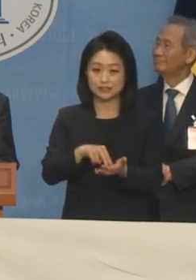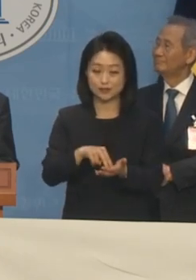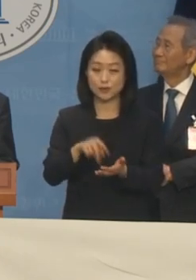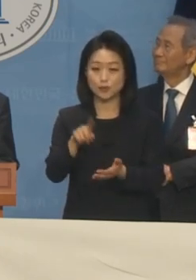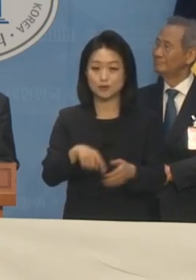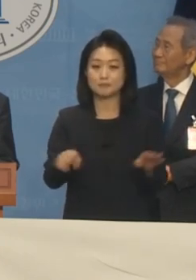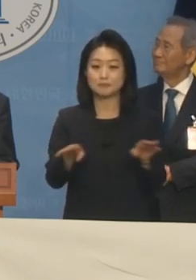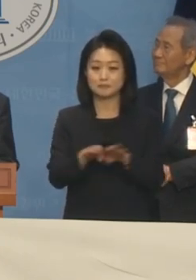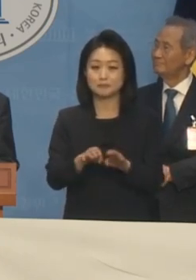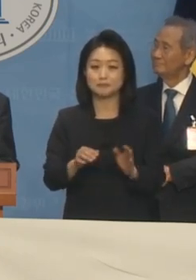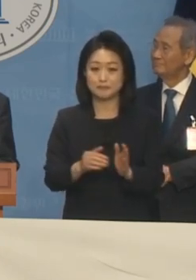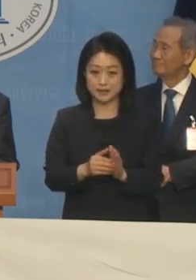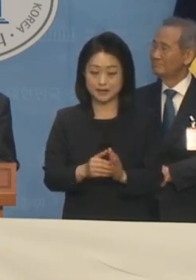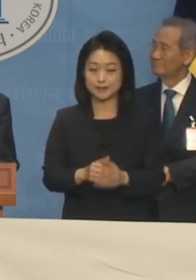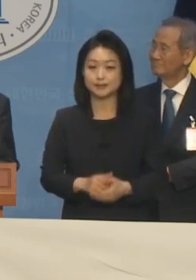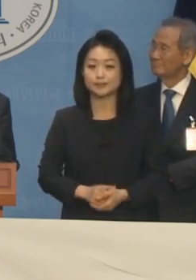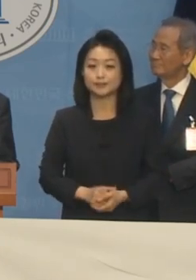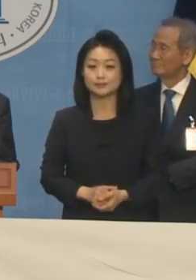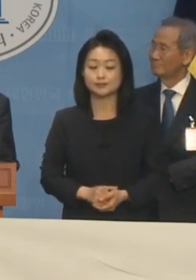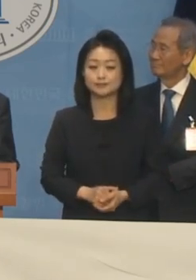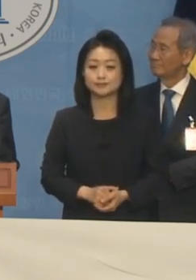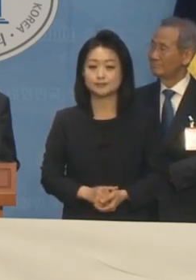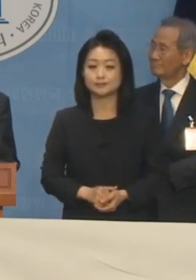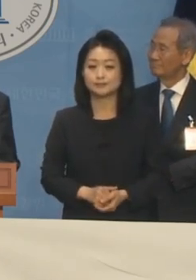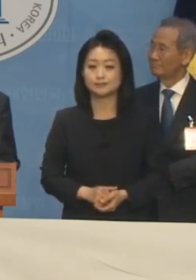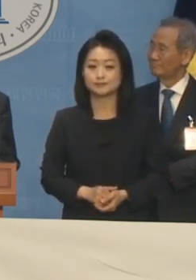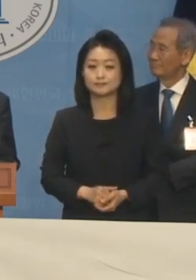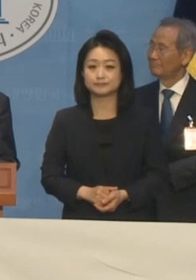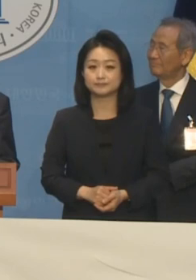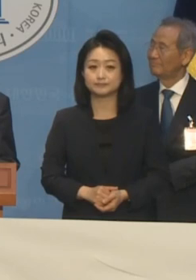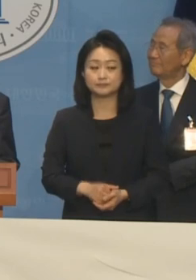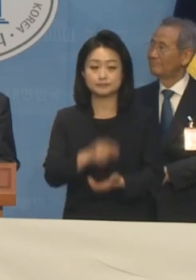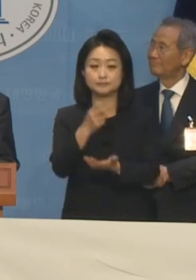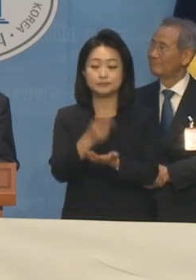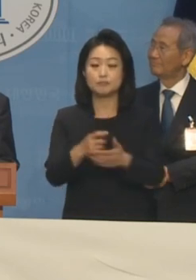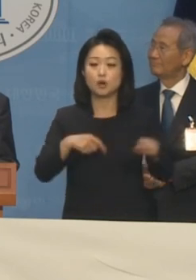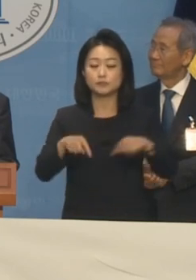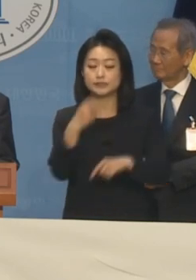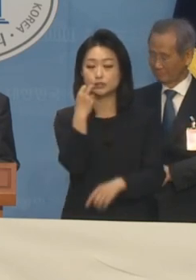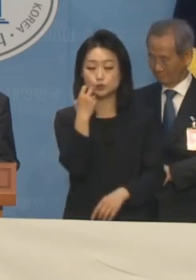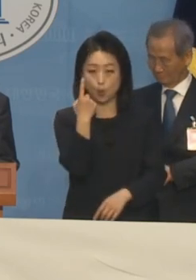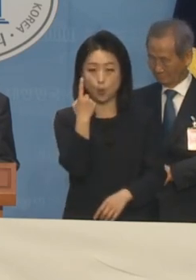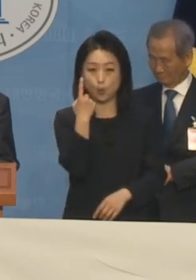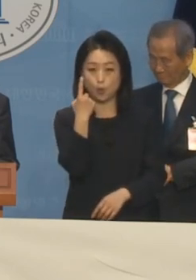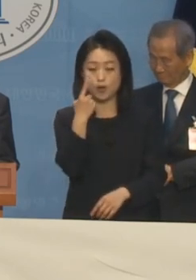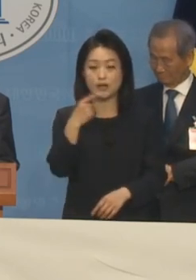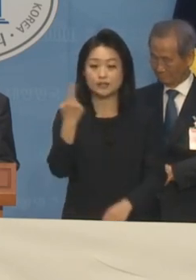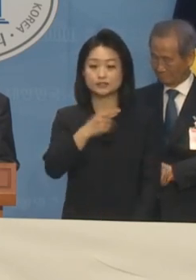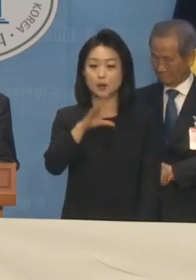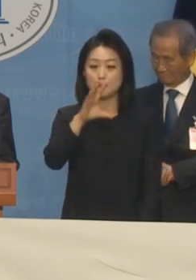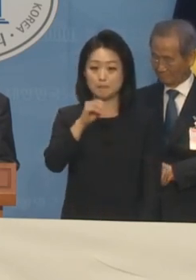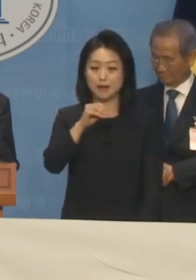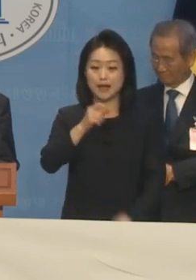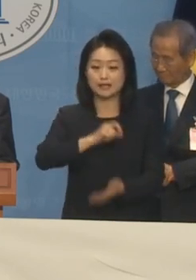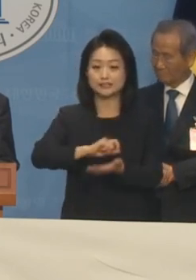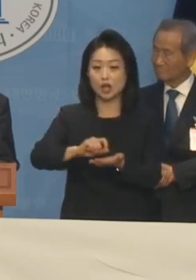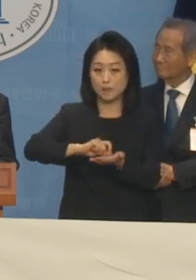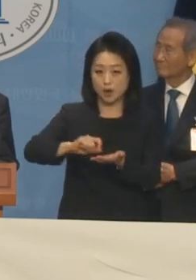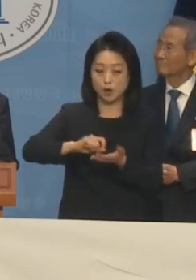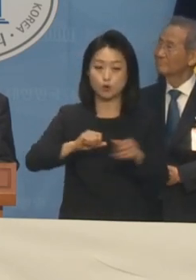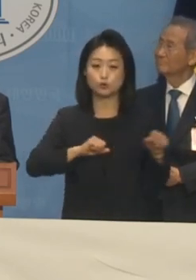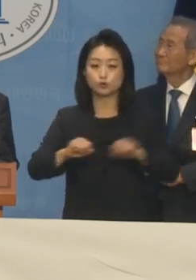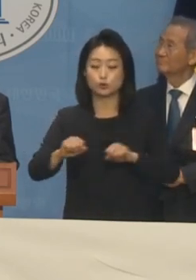자리는 참석하지 못했습니다. 법치 수호 천만인 서명운동에